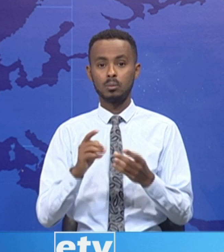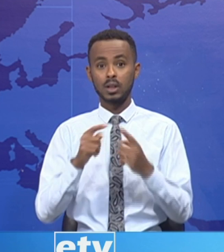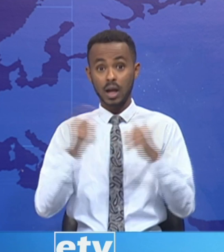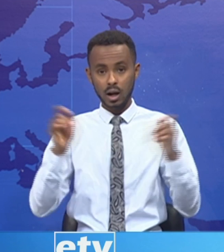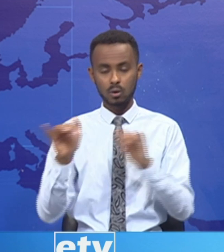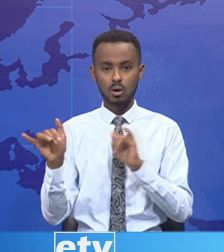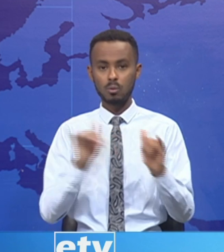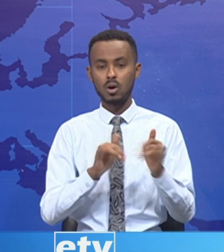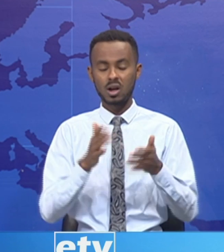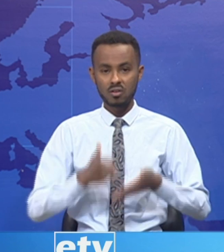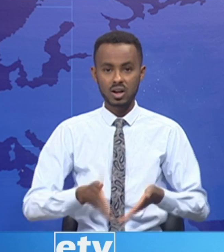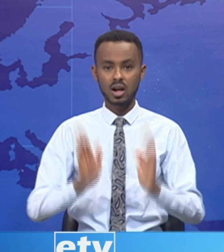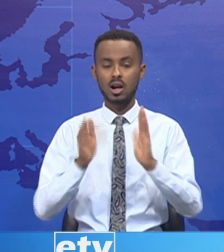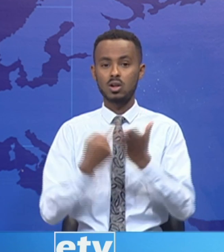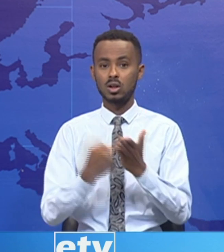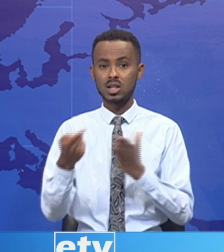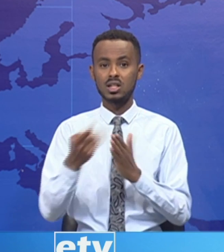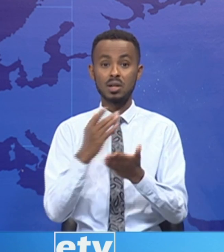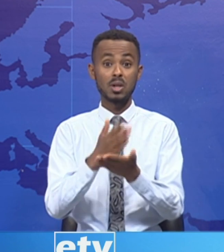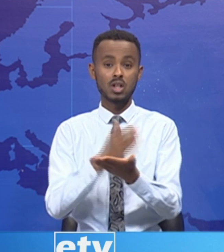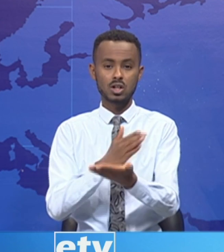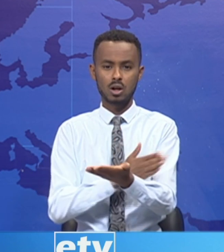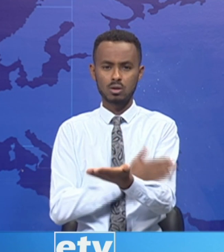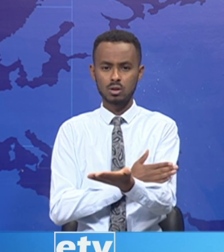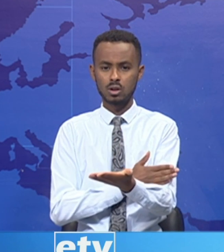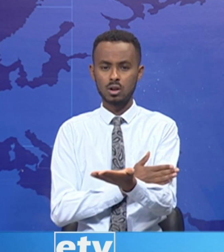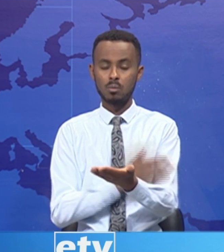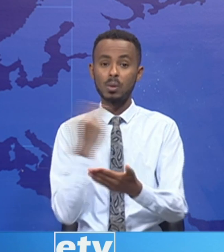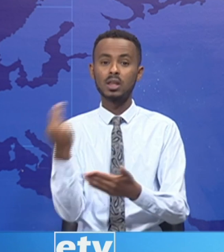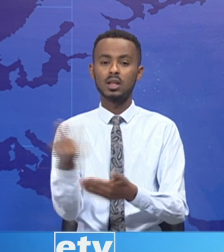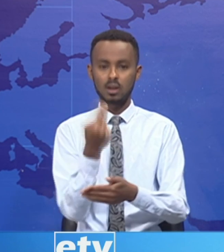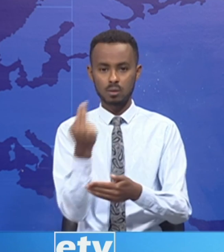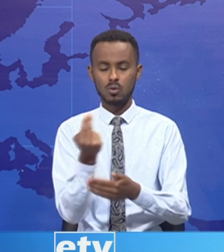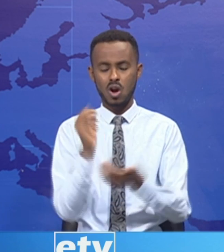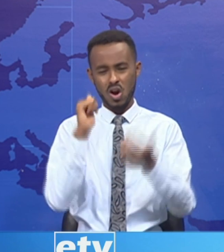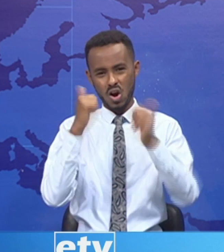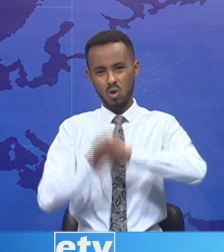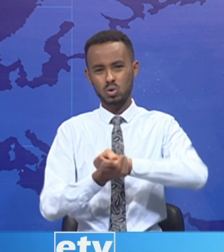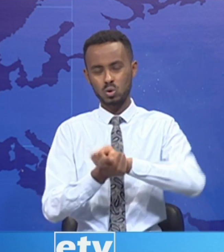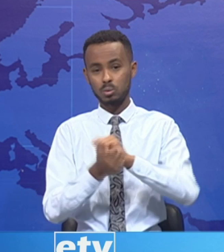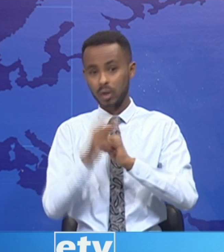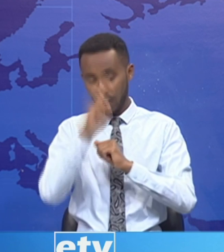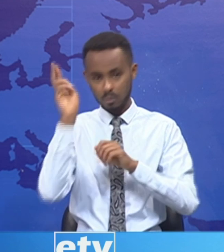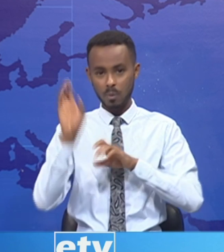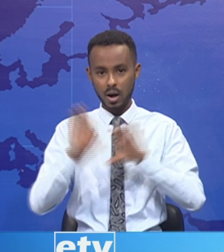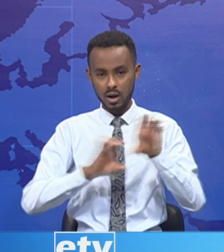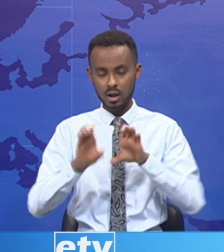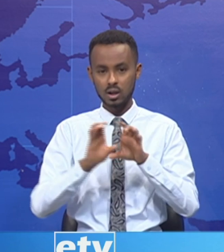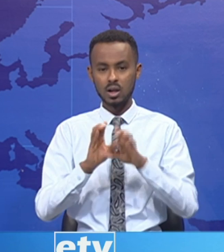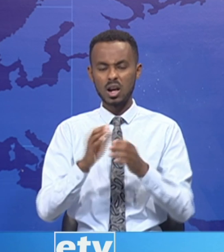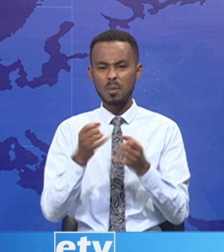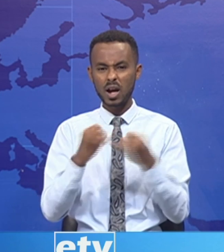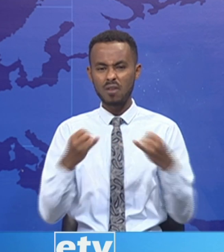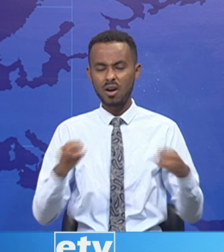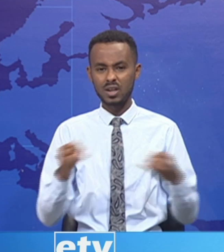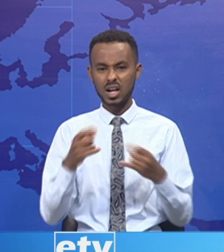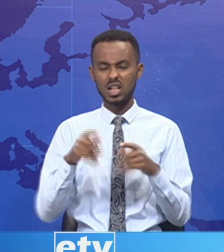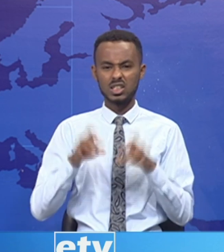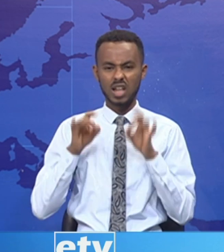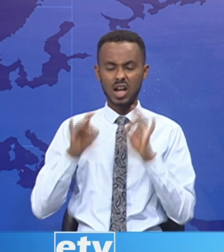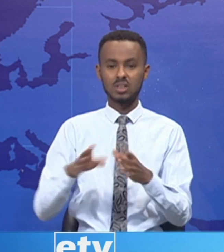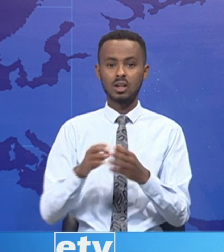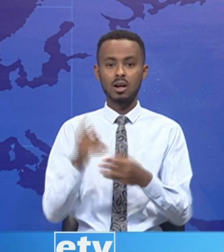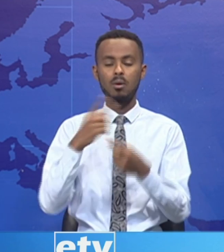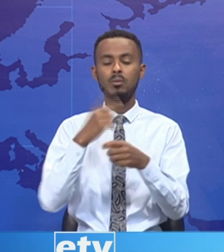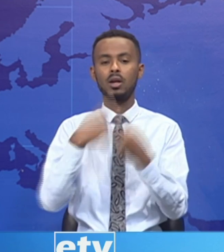በተቃራኒውም ከፈቀድንላቸው እነዚህ መሻሻሎች በመጠቀም ለውጡን ተገን አድርገው ለመከፋፈልና ጥላቻ ለማስፈን